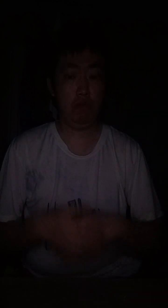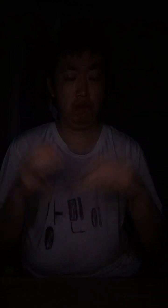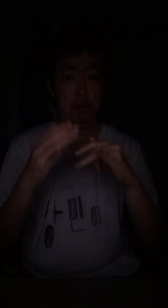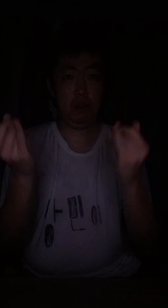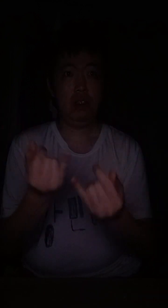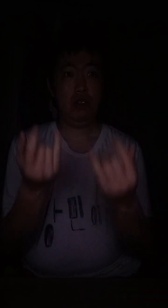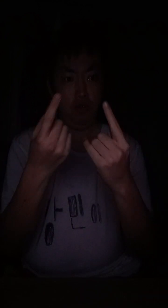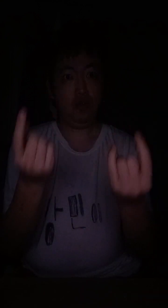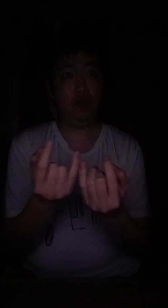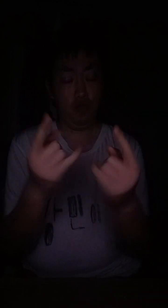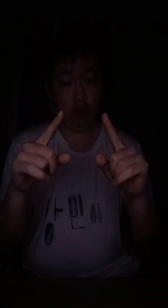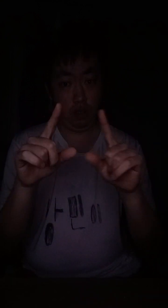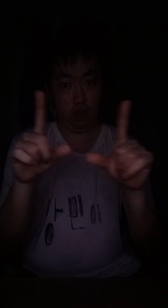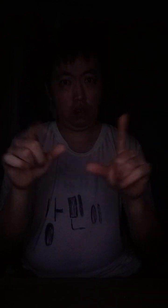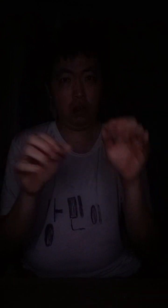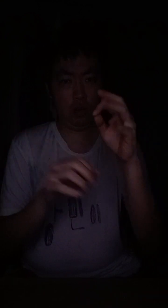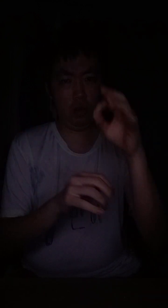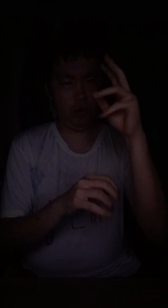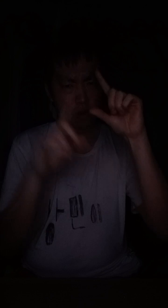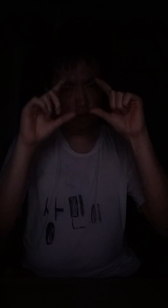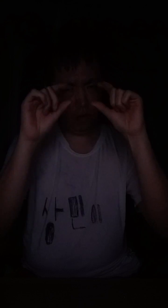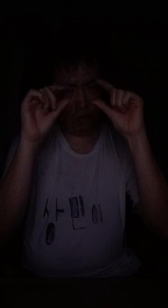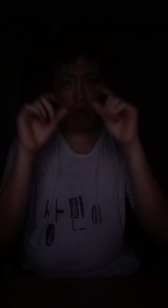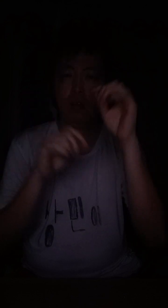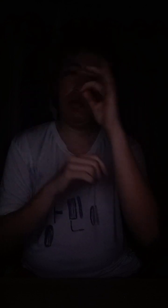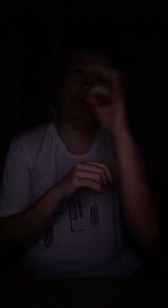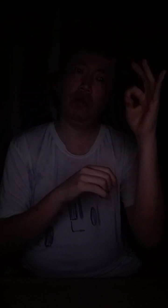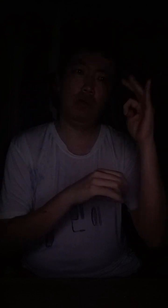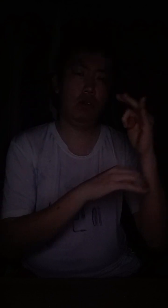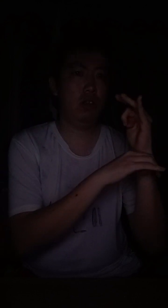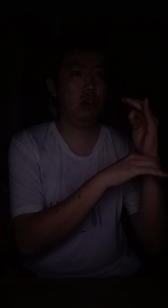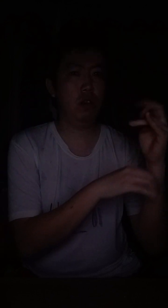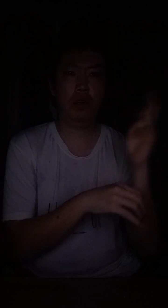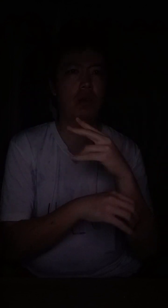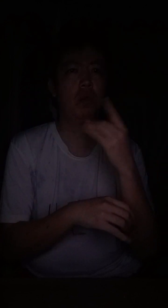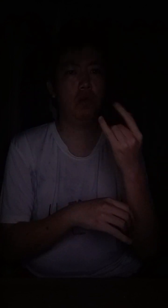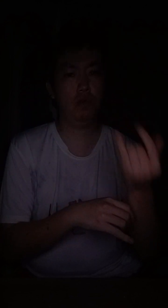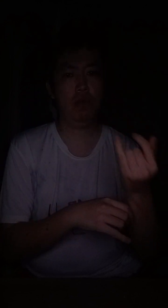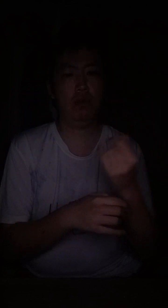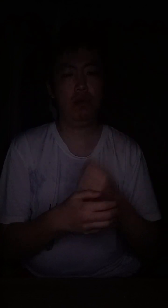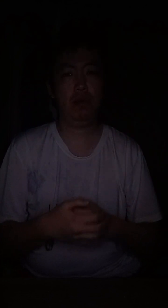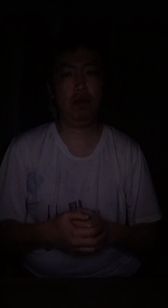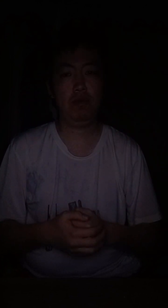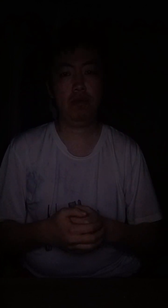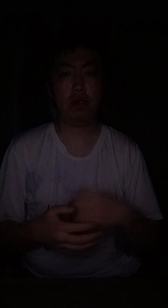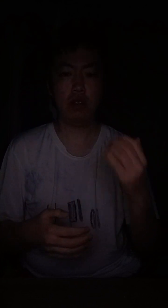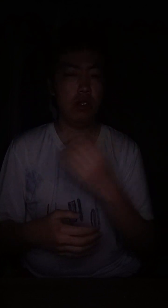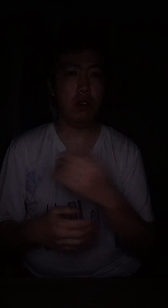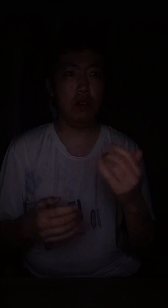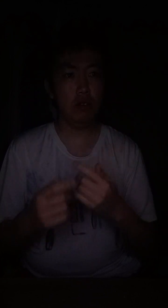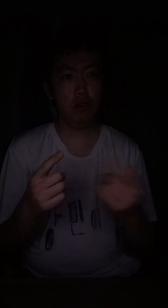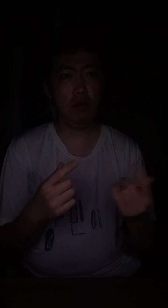불법 개조된 휴대전화로 불법 촬영을 하다 적발된 건 이번이 처음입니다. 다행히 촬영물이 유포되지 않은